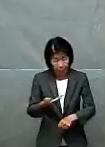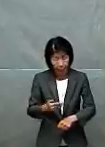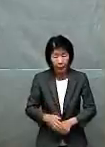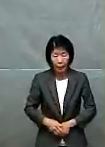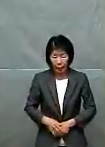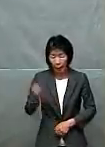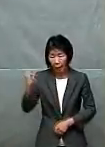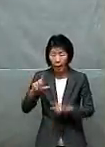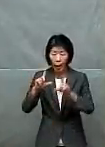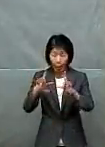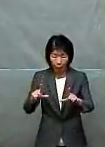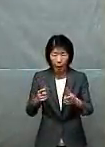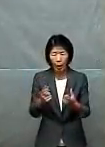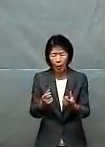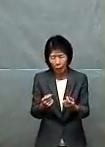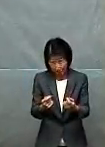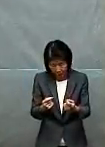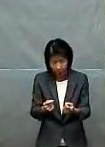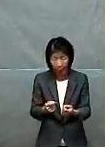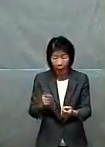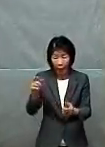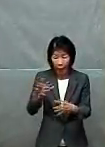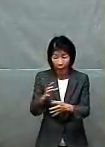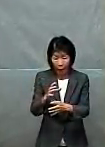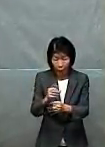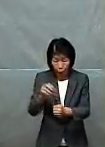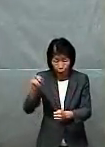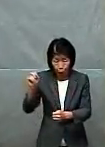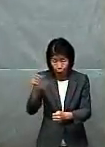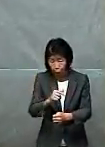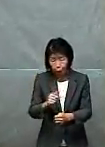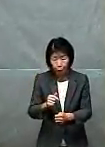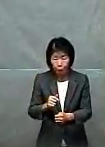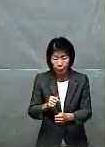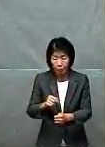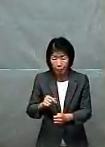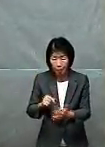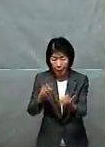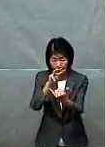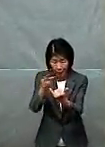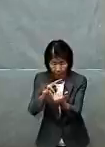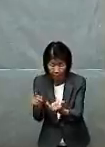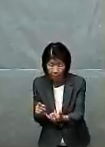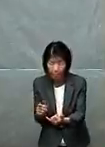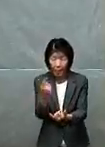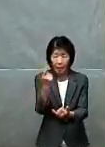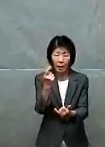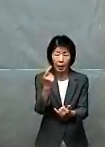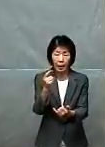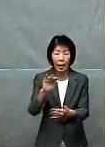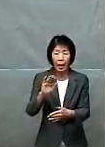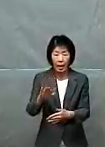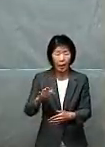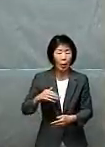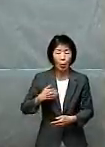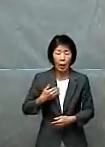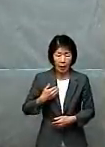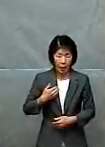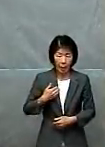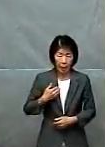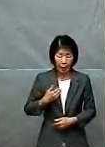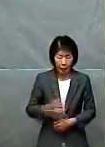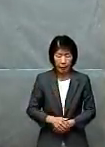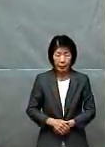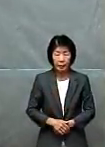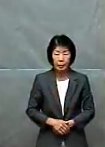危機管理、いつ、災害が 起きたりとかですね、ことが考えられ